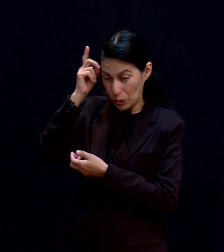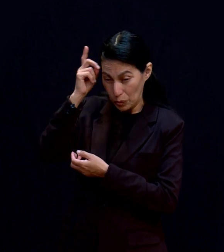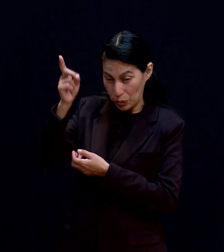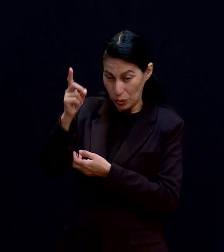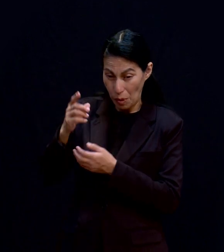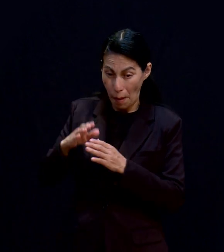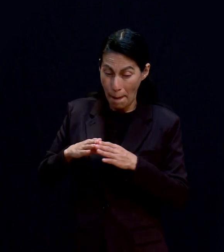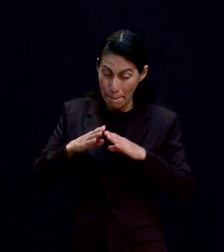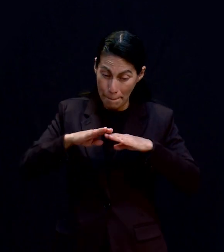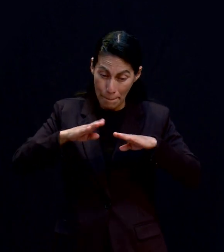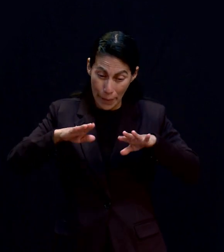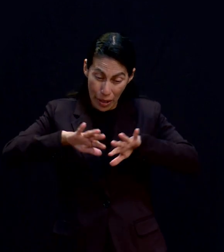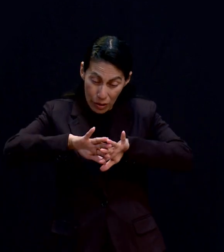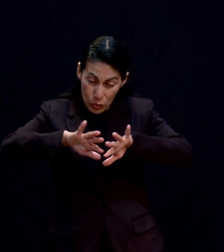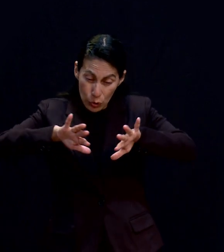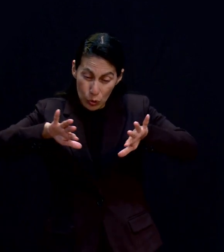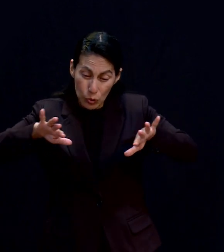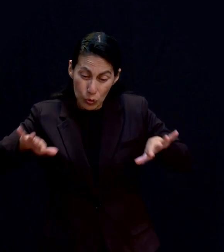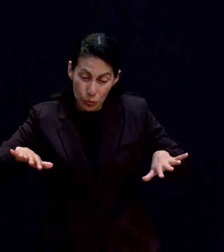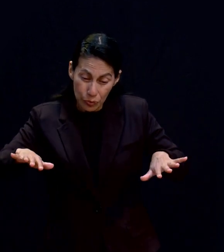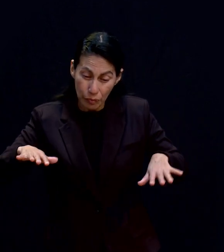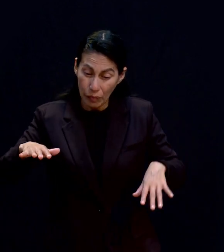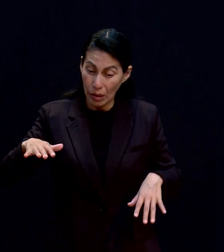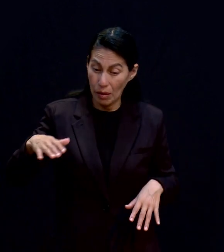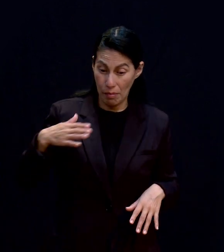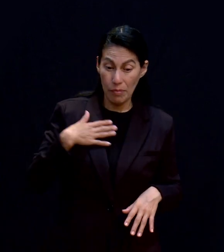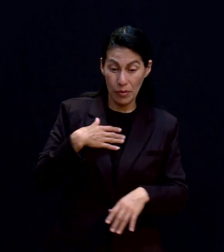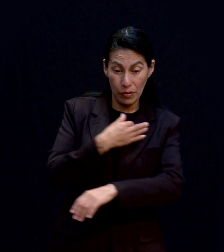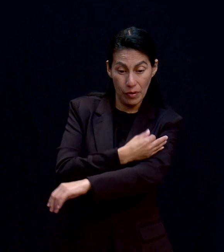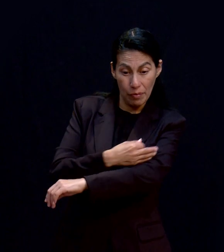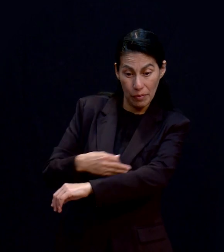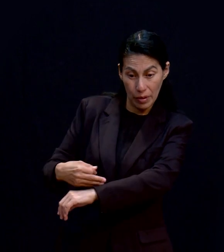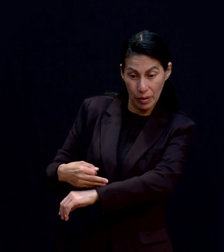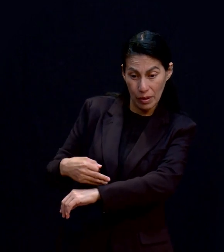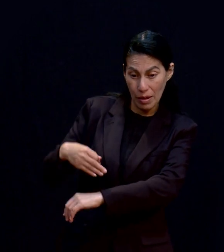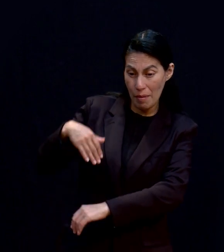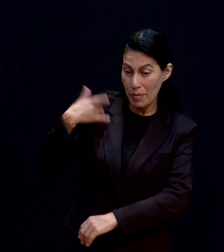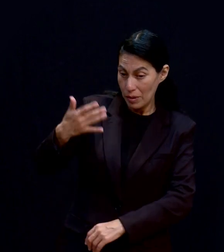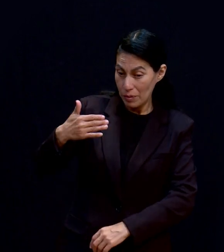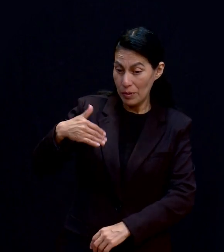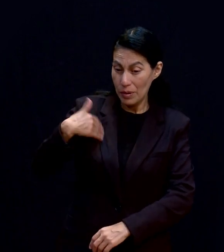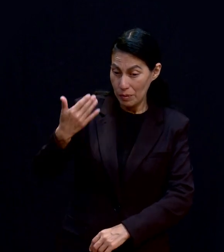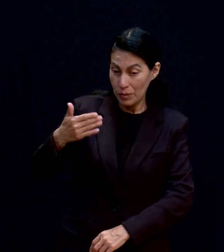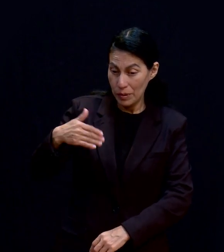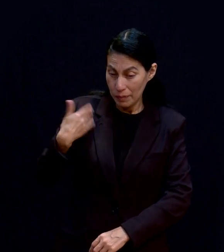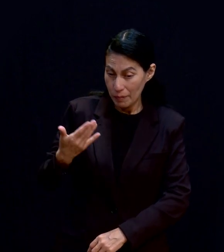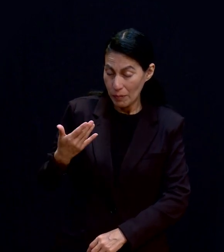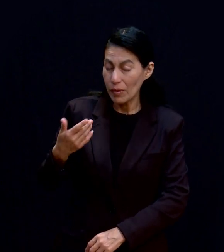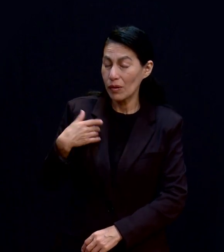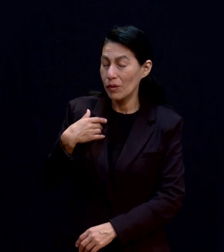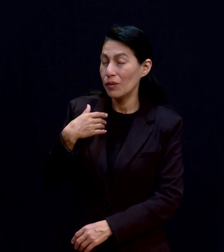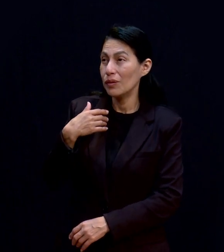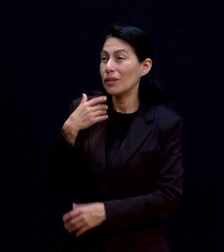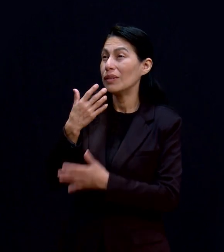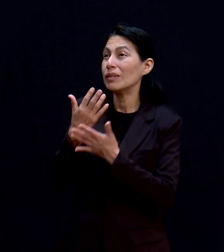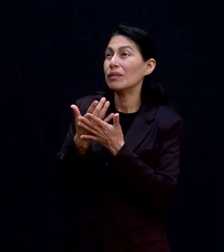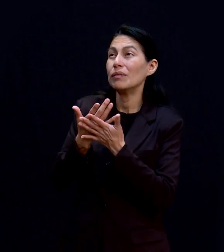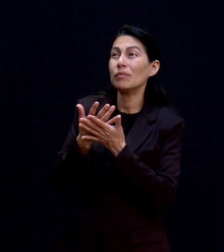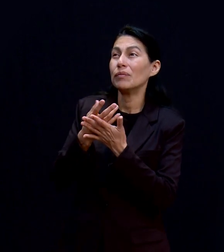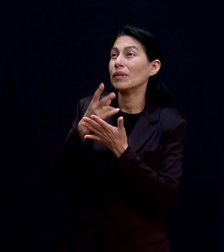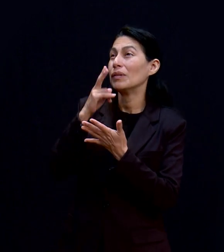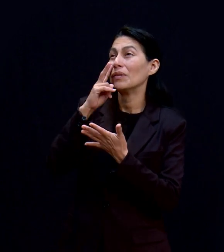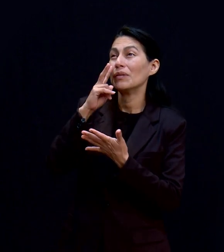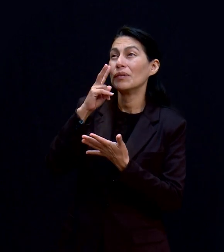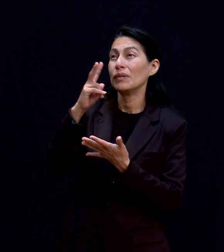los mares el mismo dios que ha hecho milagros en mi propia familia es el dios que yo siempre espero ver